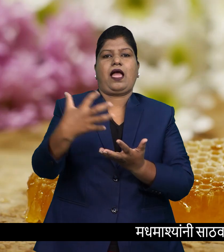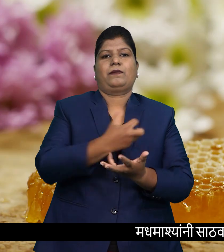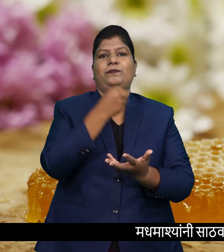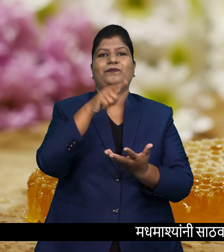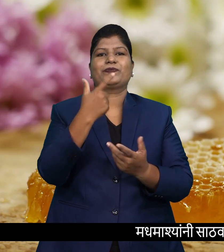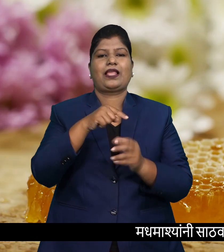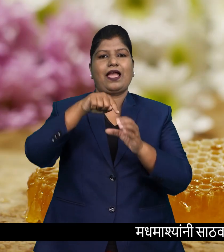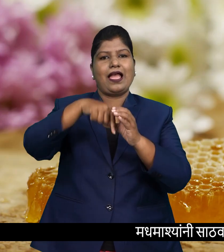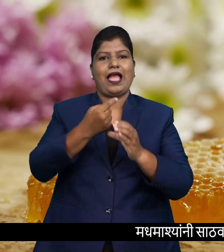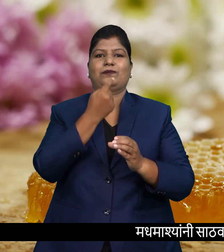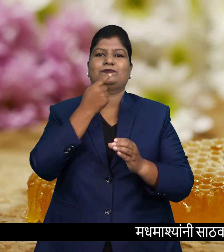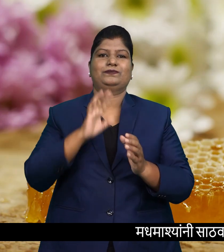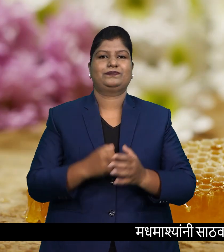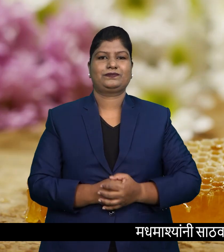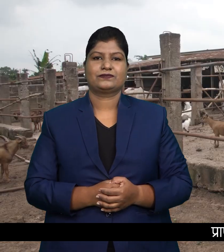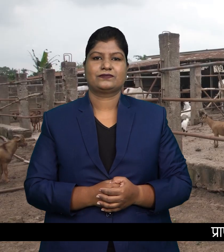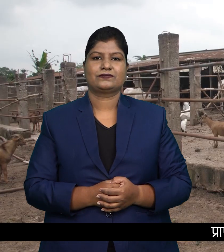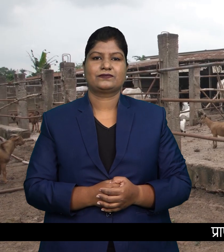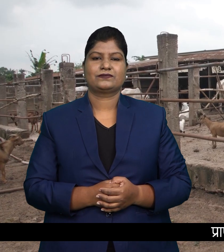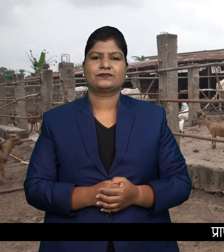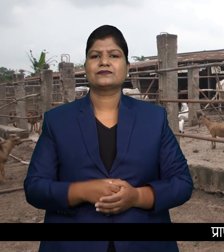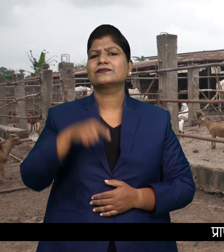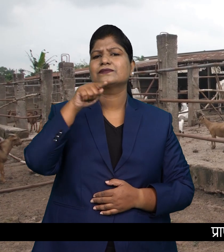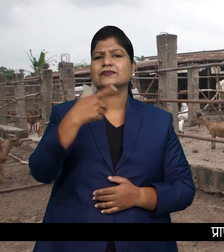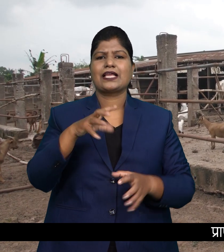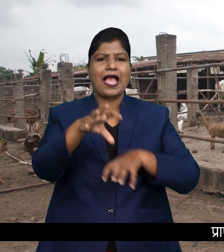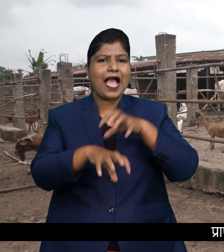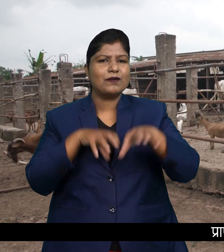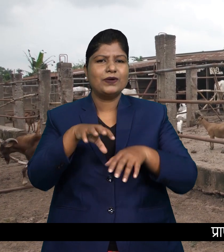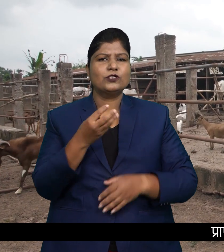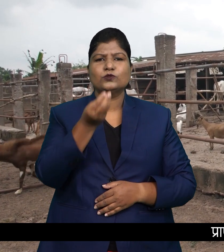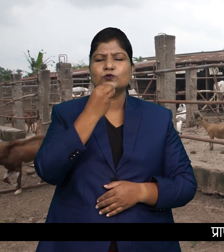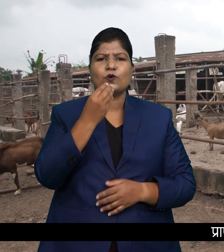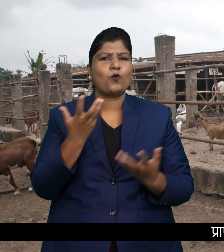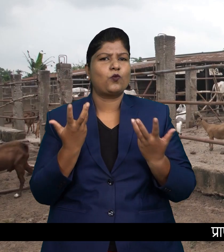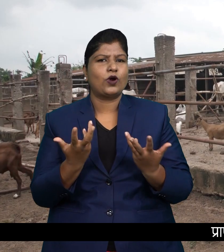मध म्हणून गोळा करतो. प्राणी काय खातात?